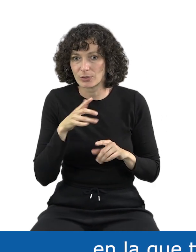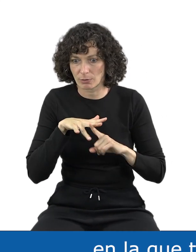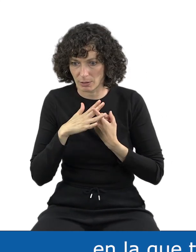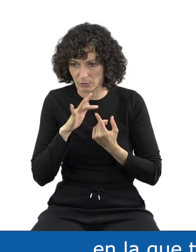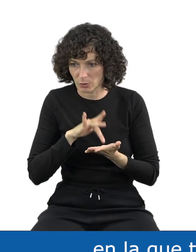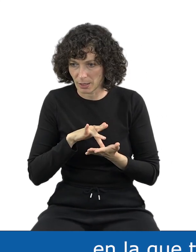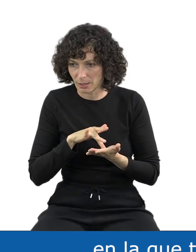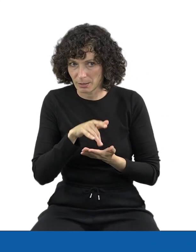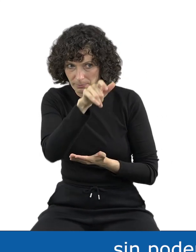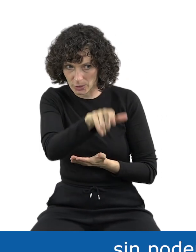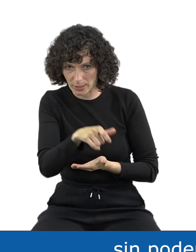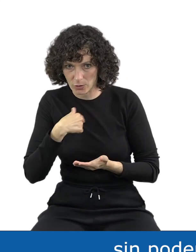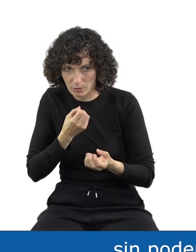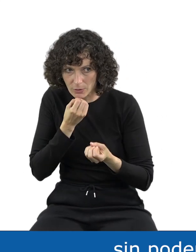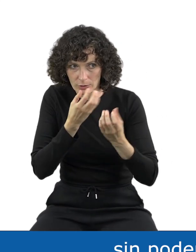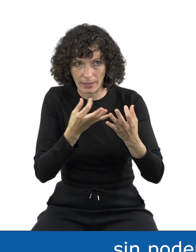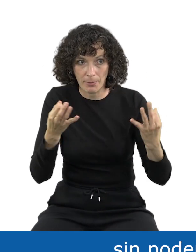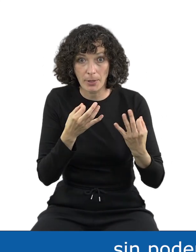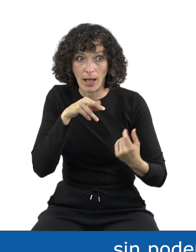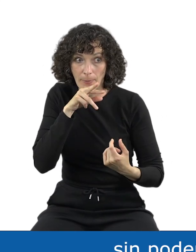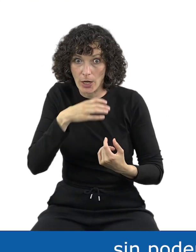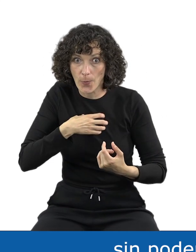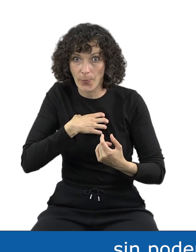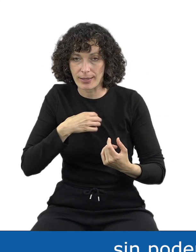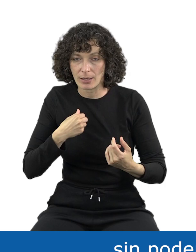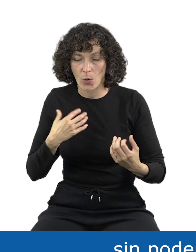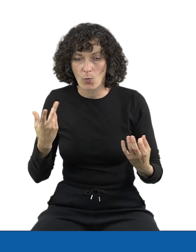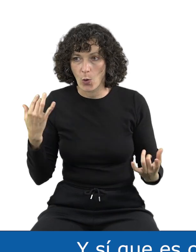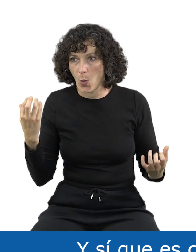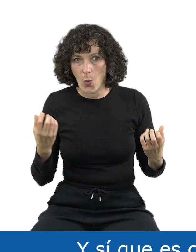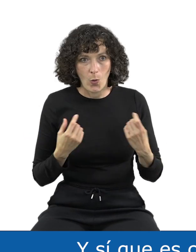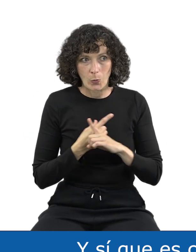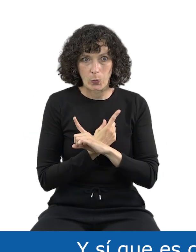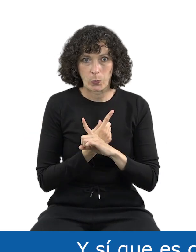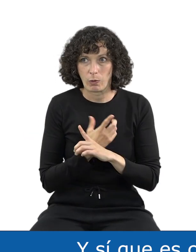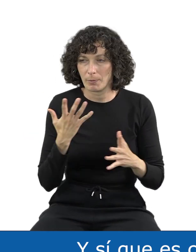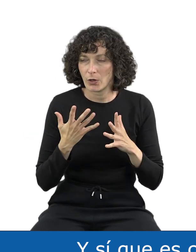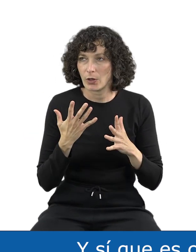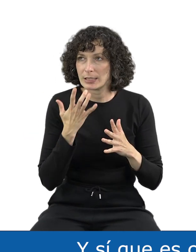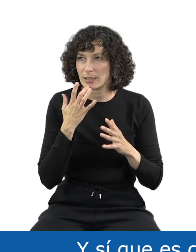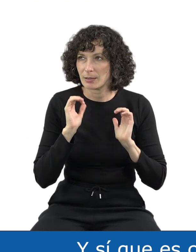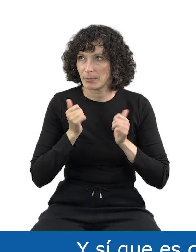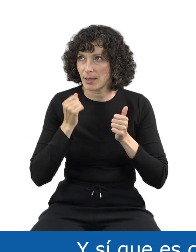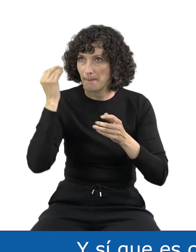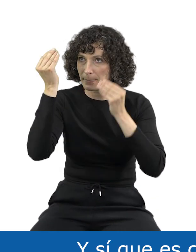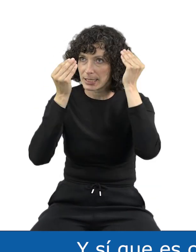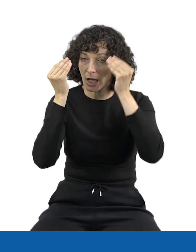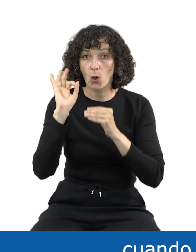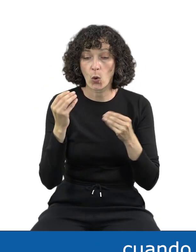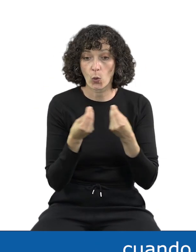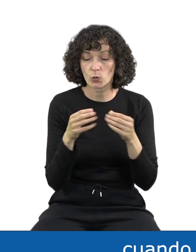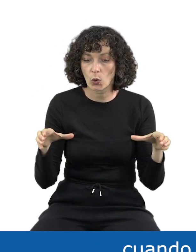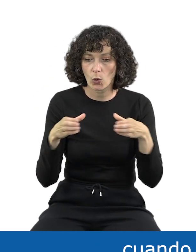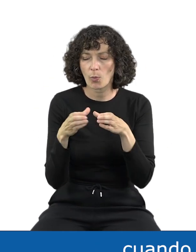contar algo a alguien sin poder utilizar la palabra, bueno, pues eso ya te crea inquietud y sí que es cierto que, por ejemplo, cuando te pones a pensarlo, cuando te pones en